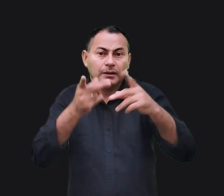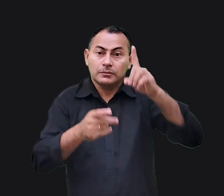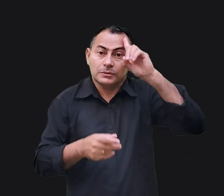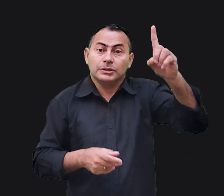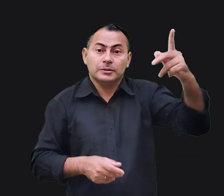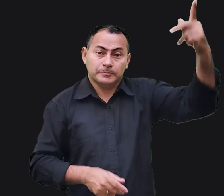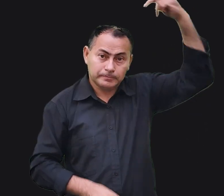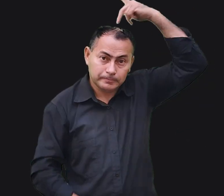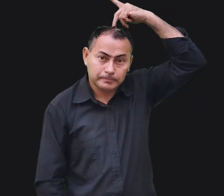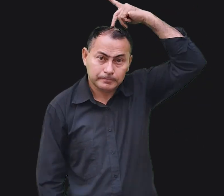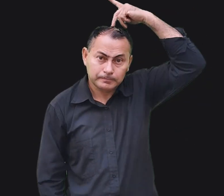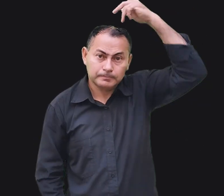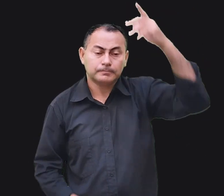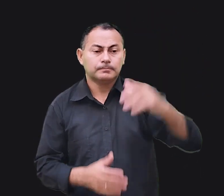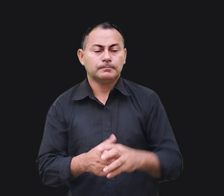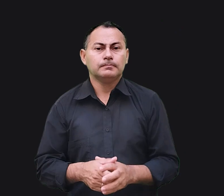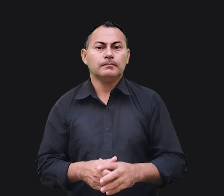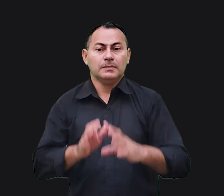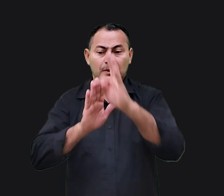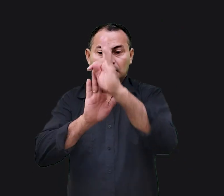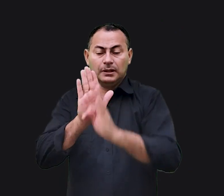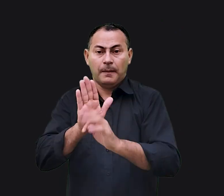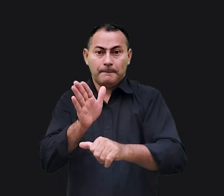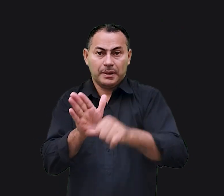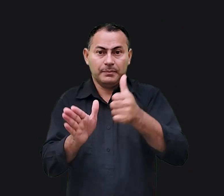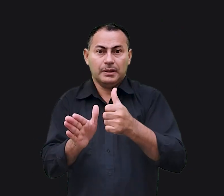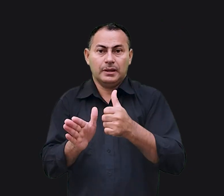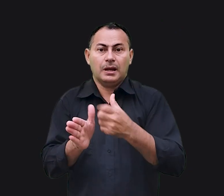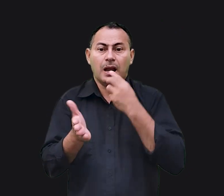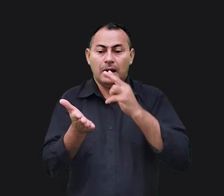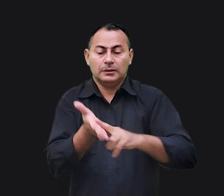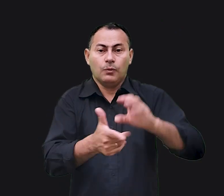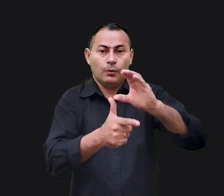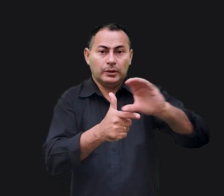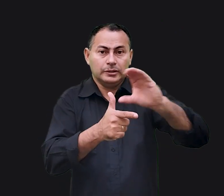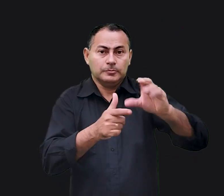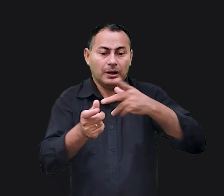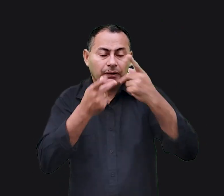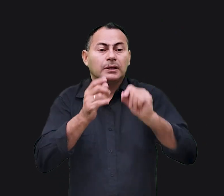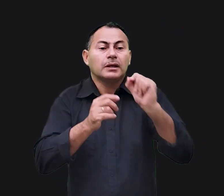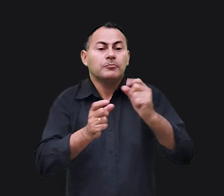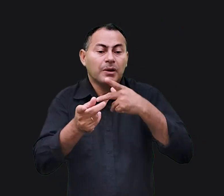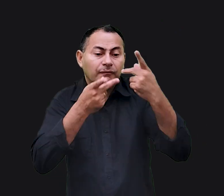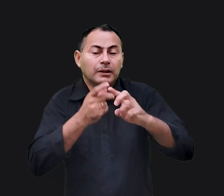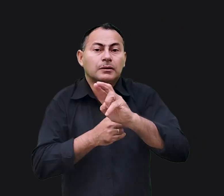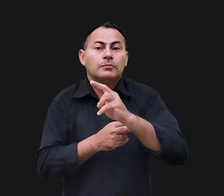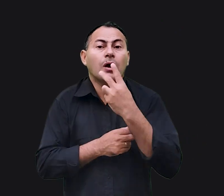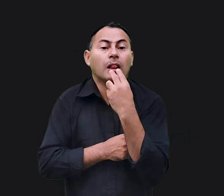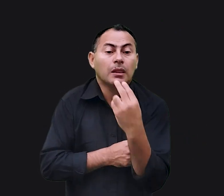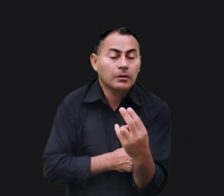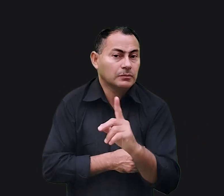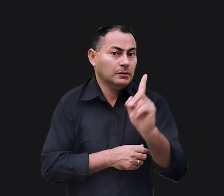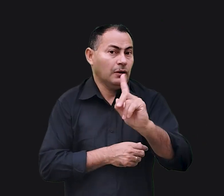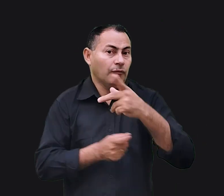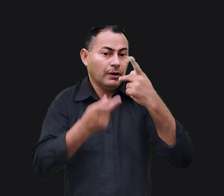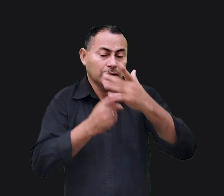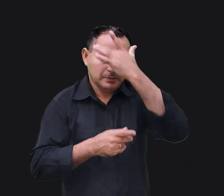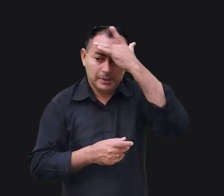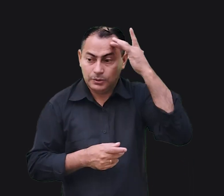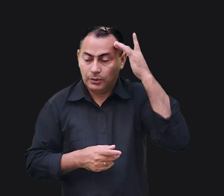dia do Pentecostes. O texto de 1 Coríntios diz o seguinte: pois quem fala em uma língua não fala aos homens,